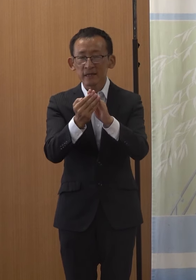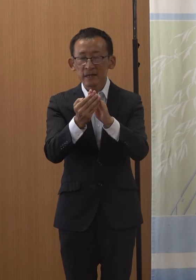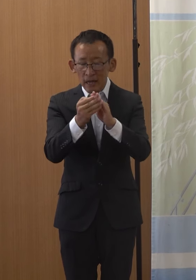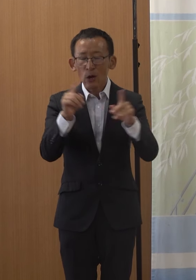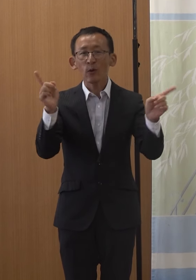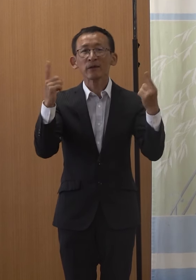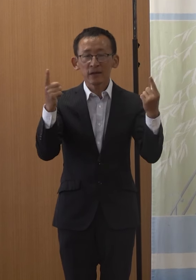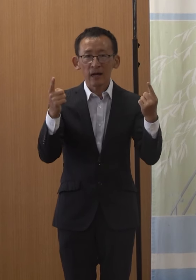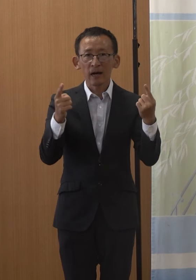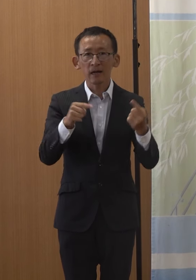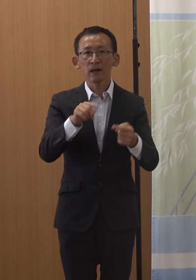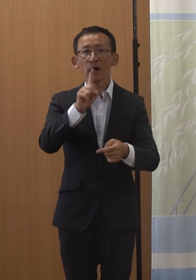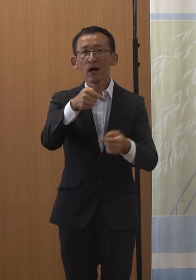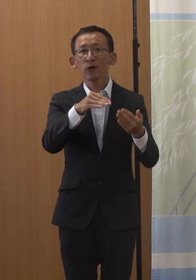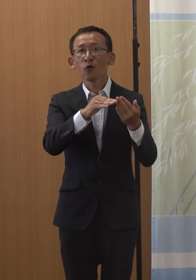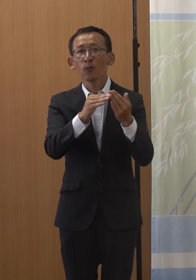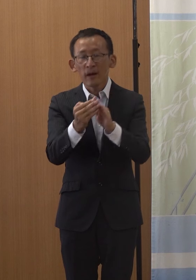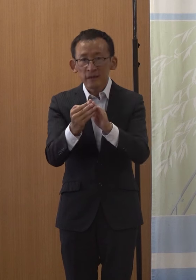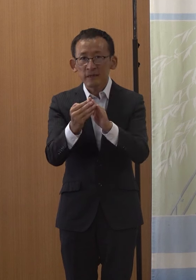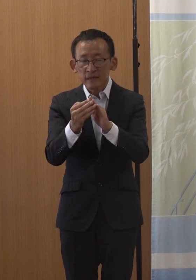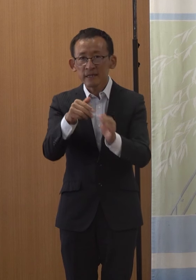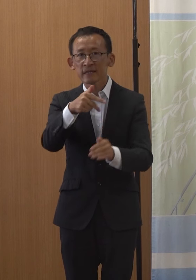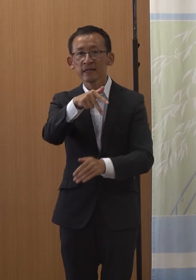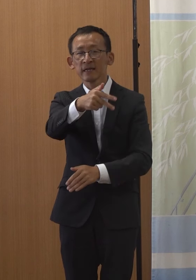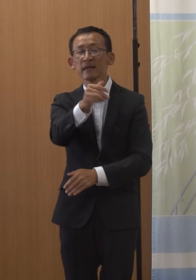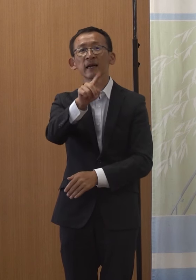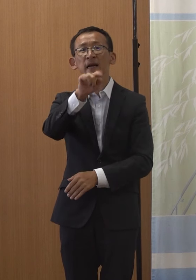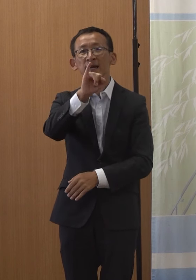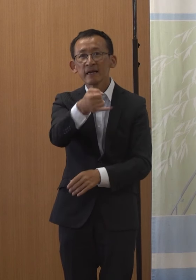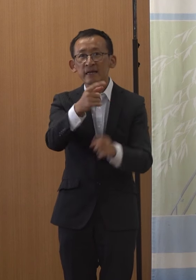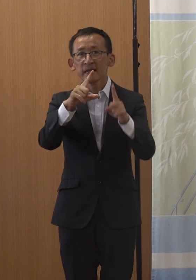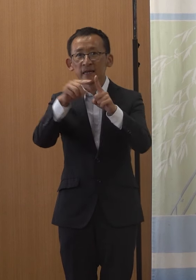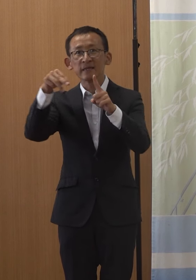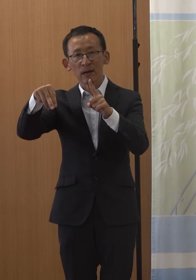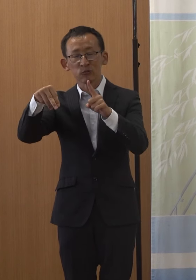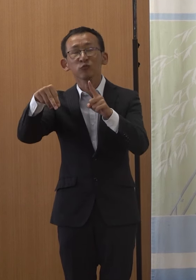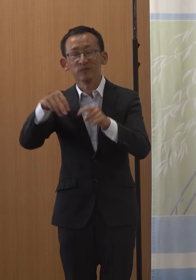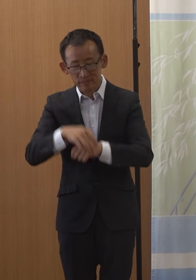の開催についてご覧ください。スタートアップ新